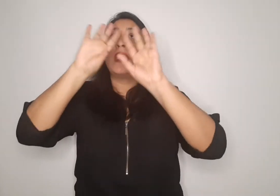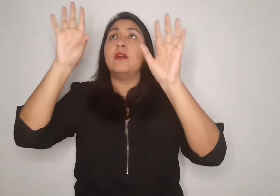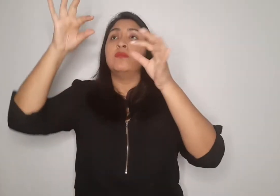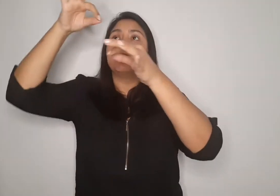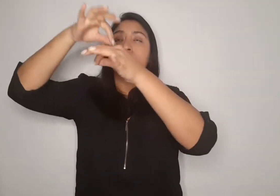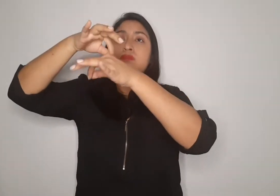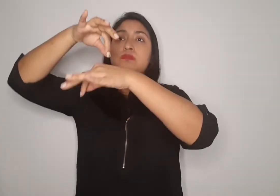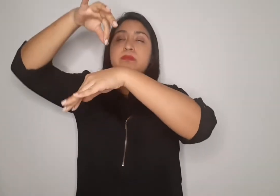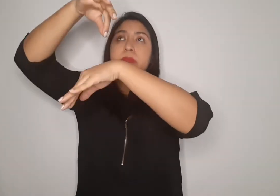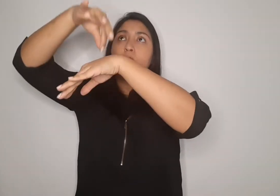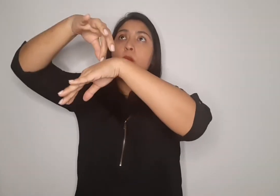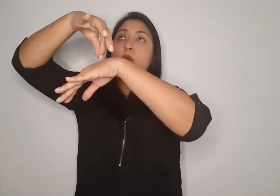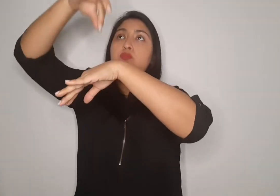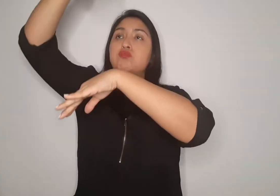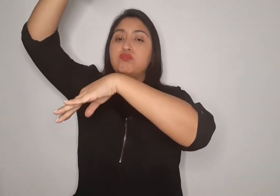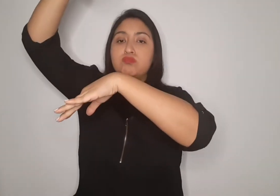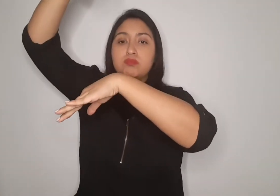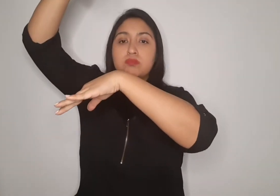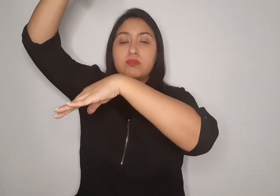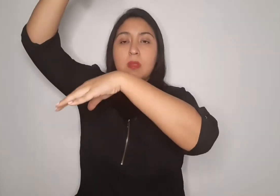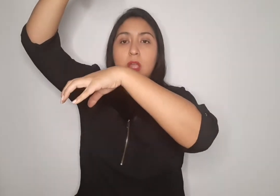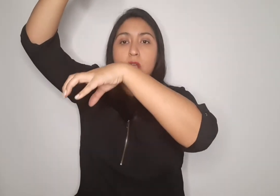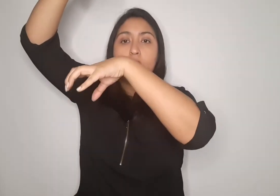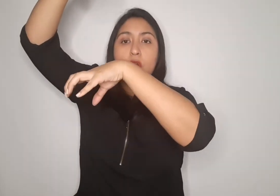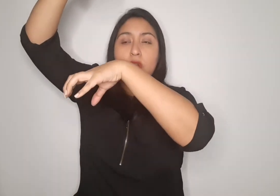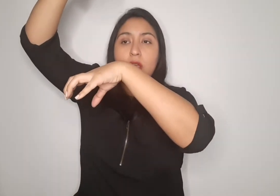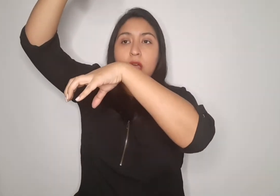No quiero que suene esto cliché o parafernálico, saquen